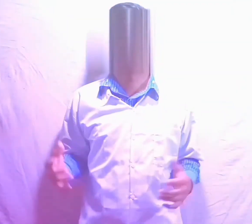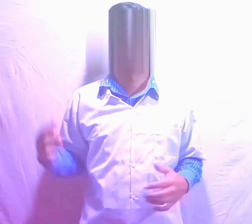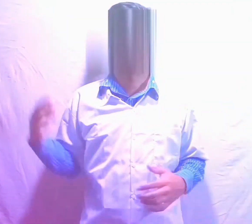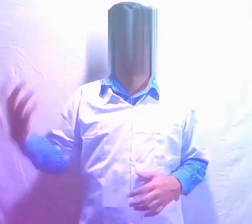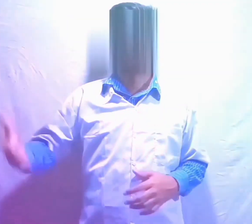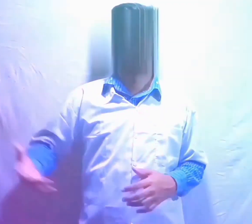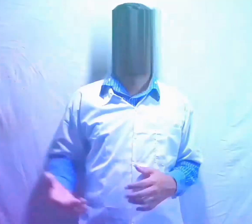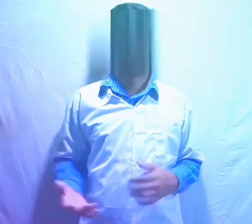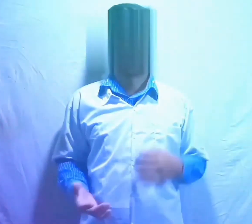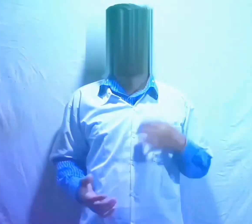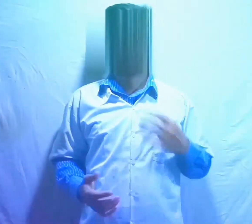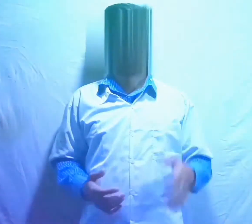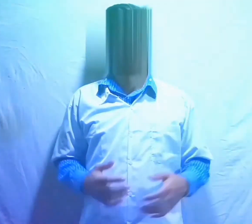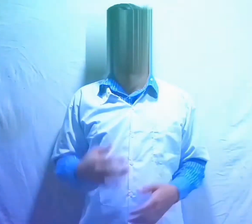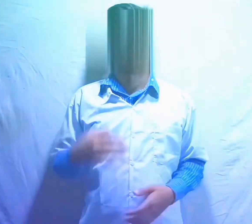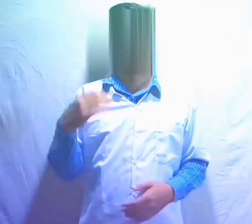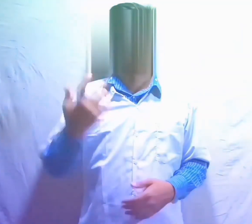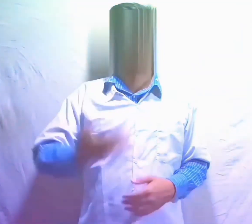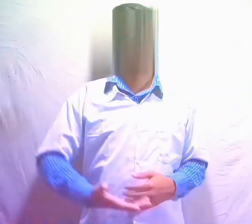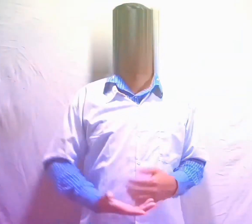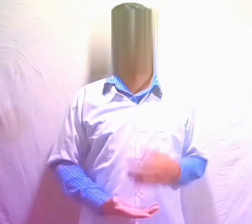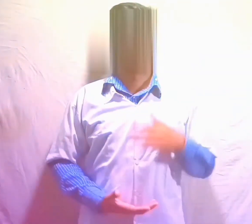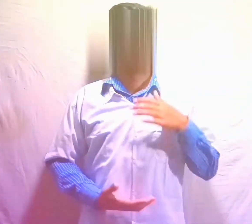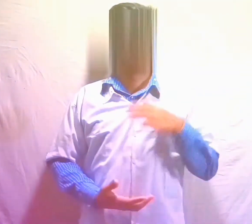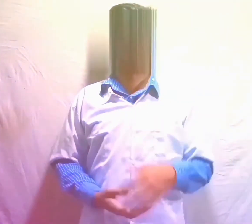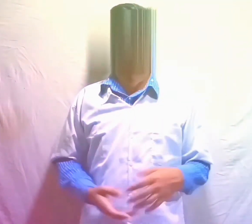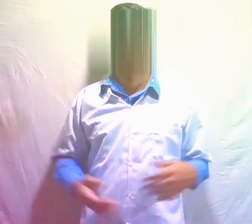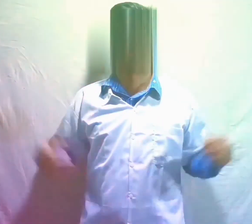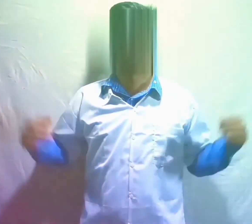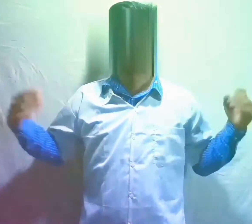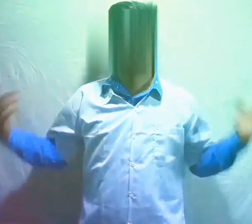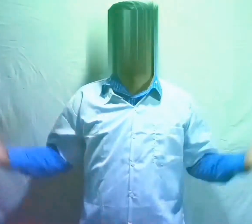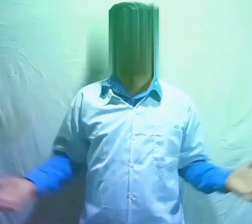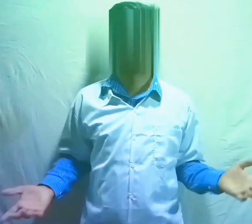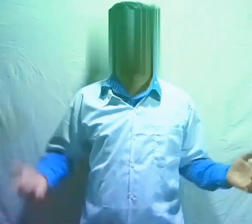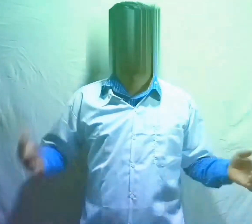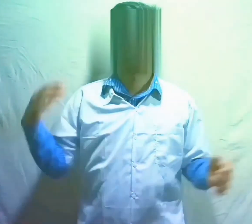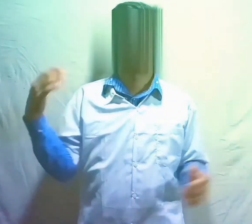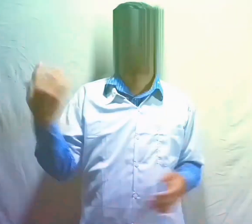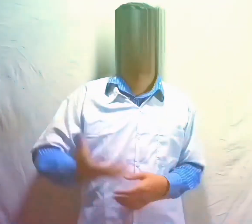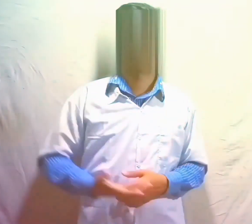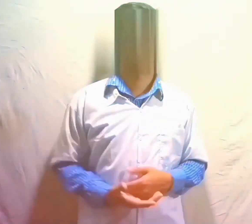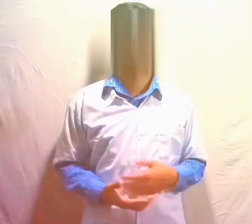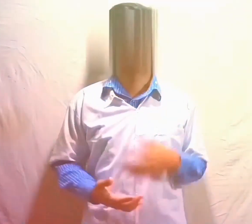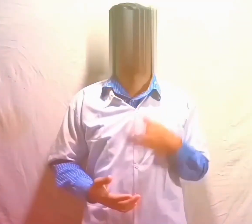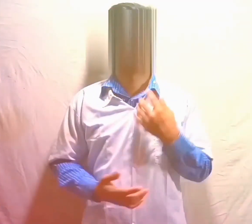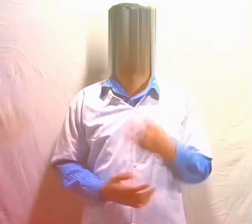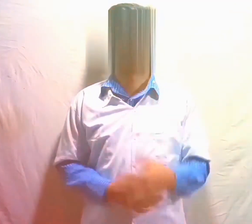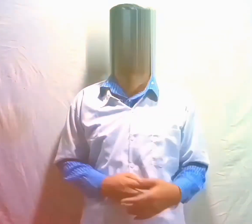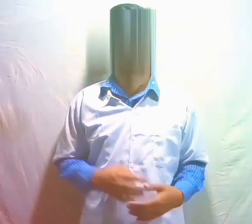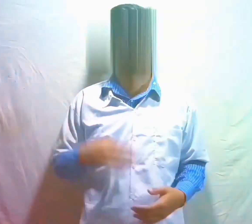বা অর্শগন্ধা গুঁড়ো। এটি আপনি যে কোনো অনলাইন স্টোরে পেয়ে যাবেন। দ্বিতীয়ত লাগবে